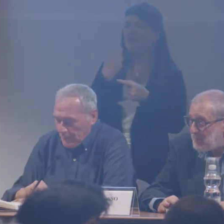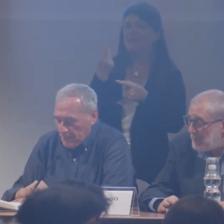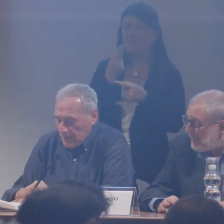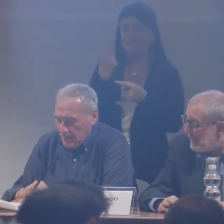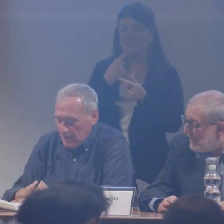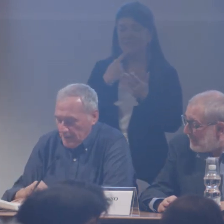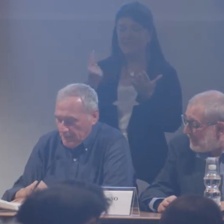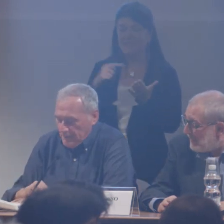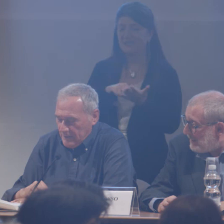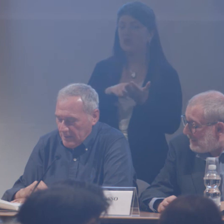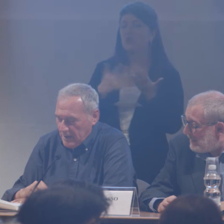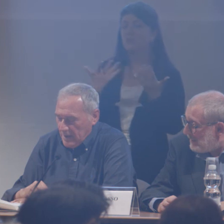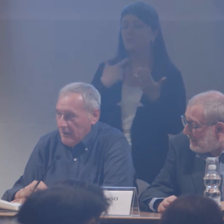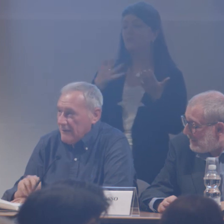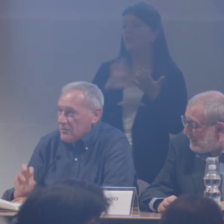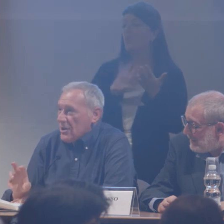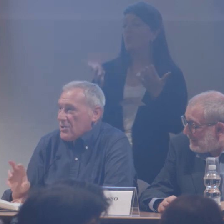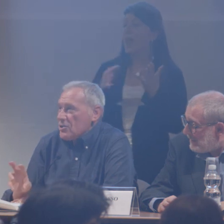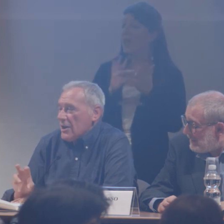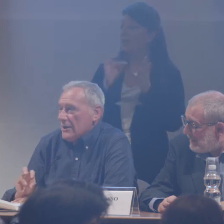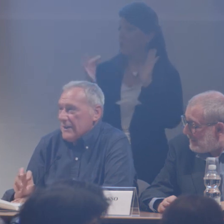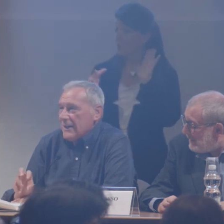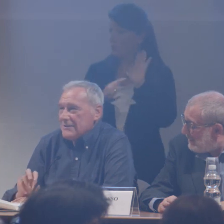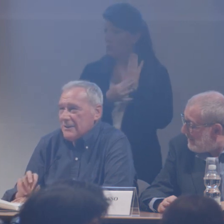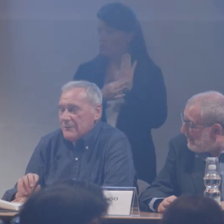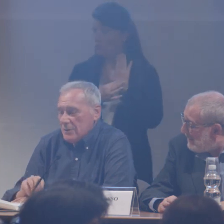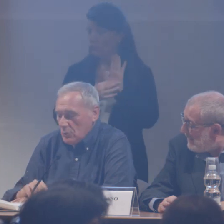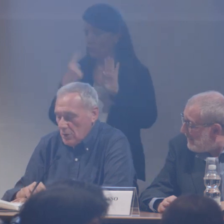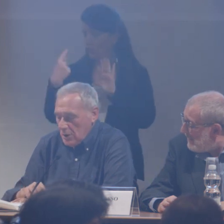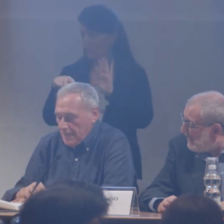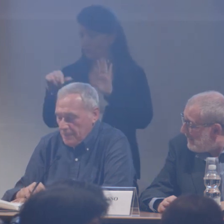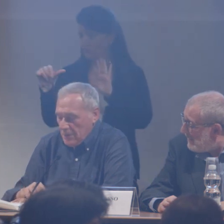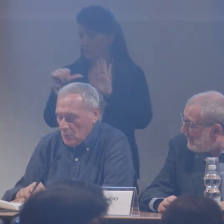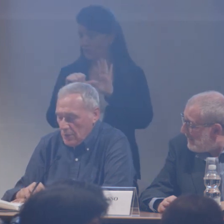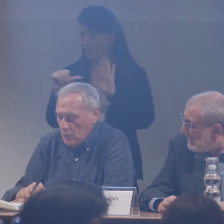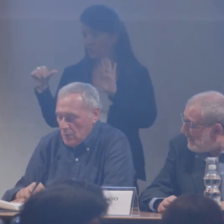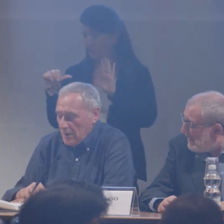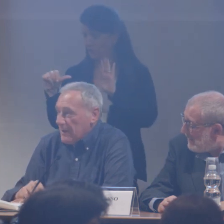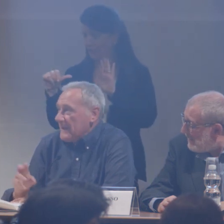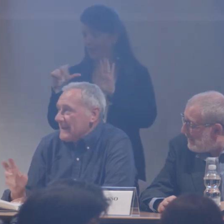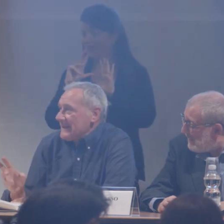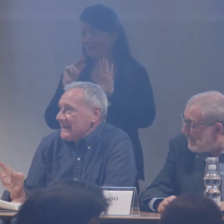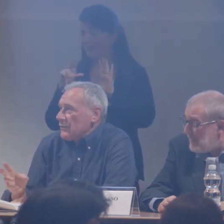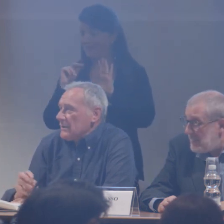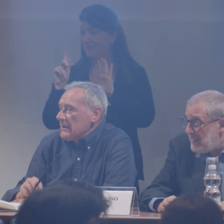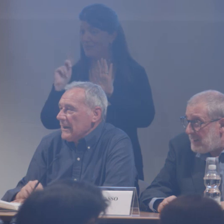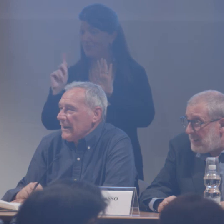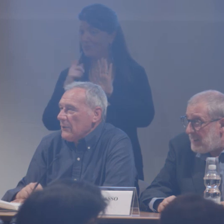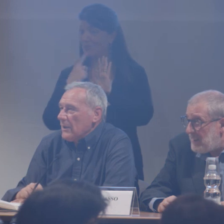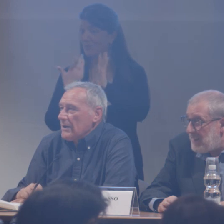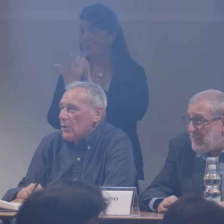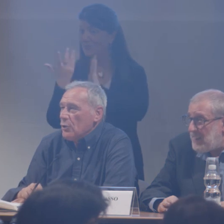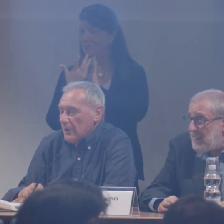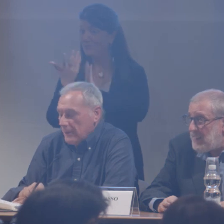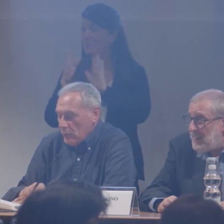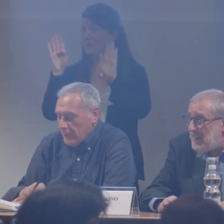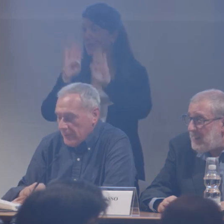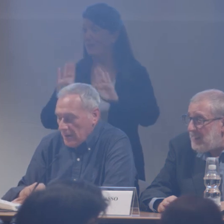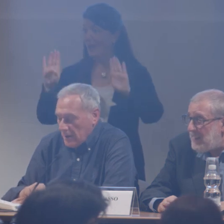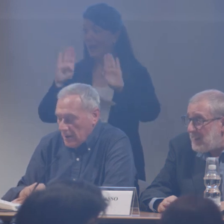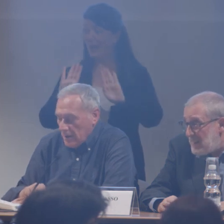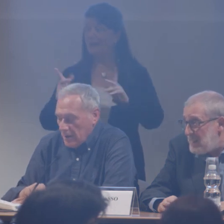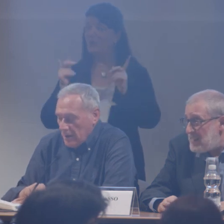punto che Sciascia tratta in una sua rappresentazione teatrale è quella